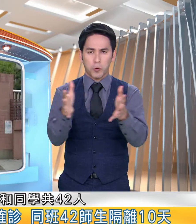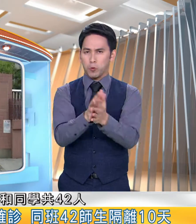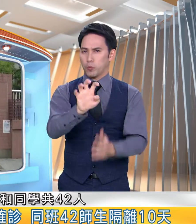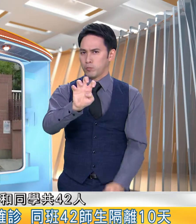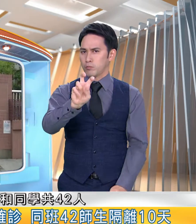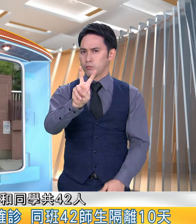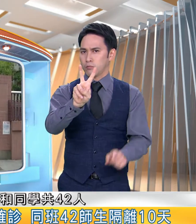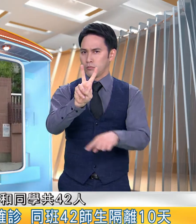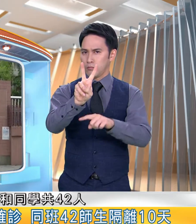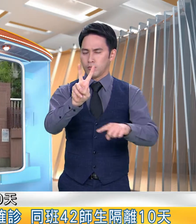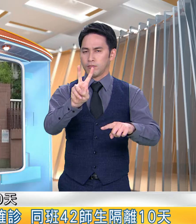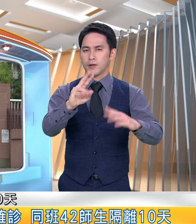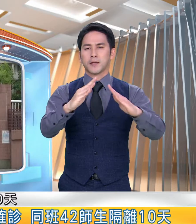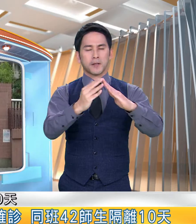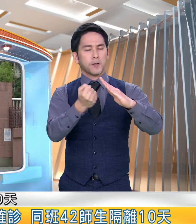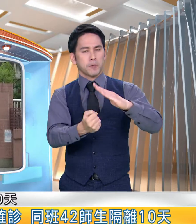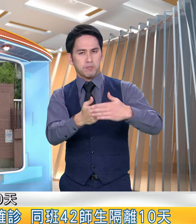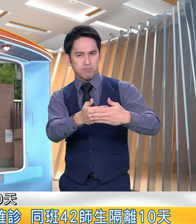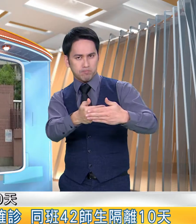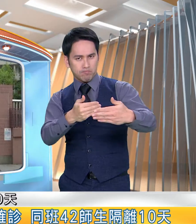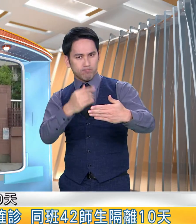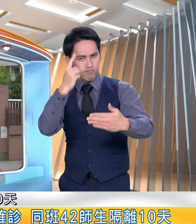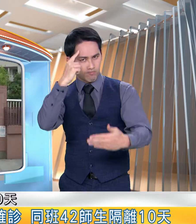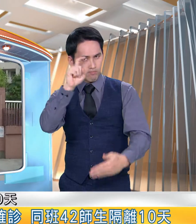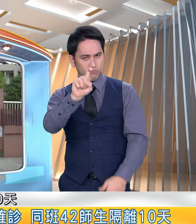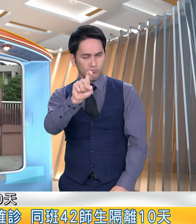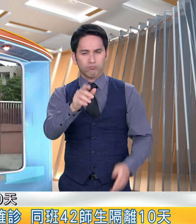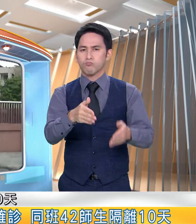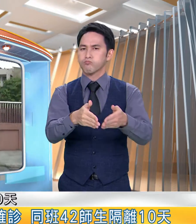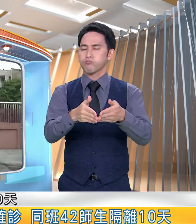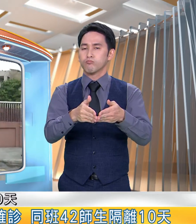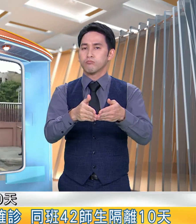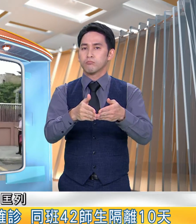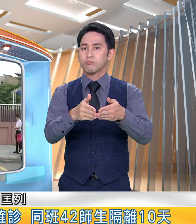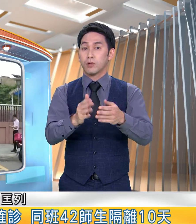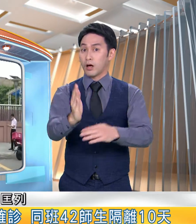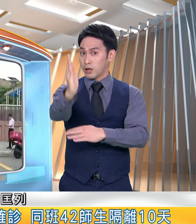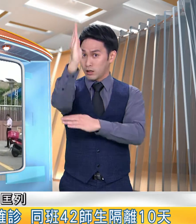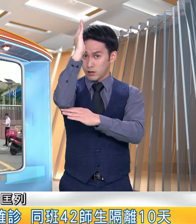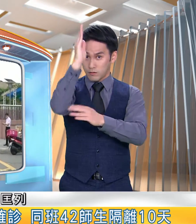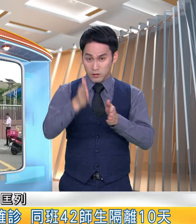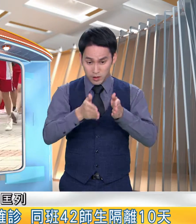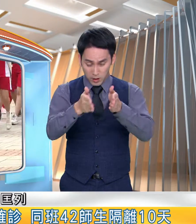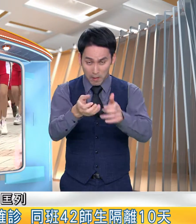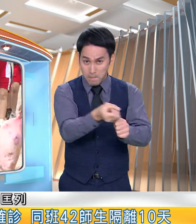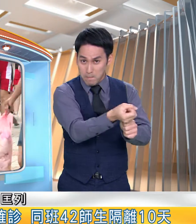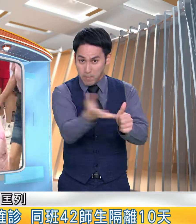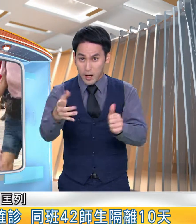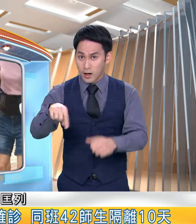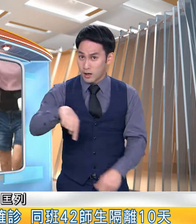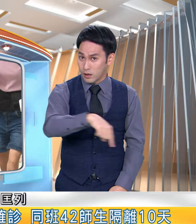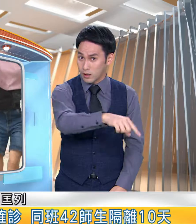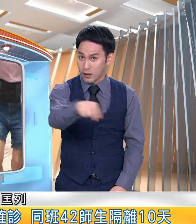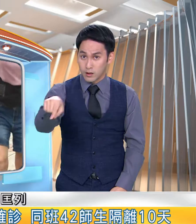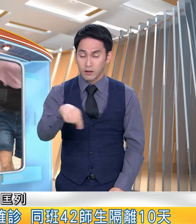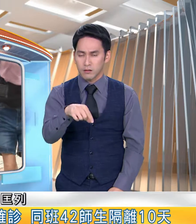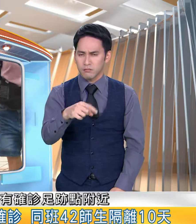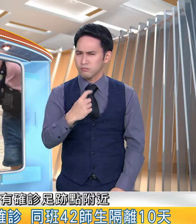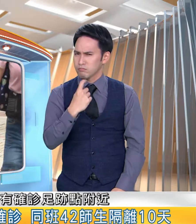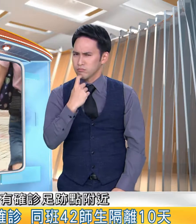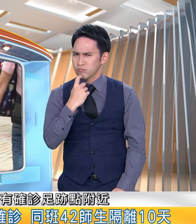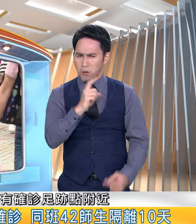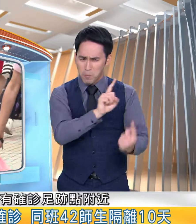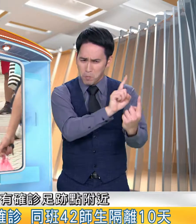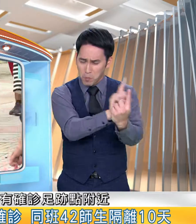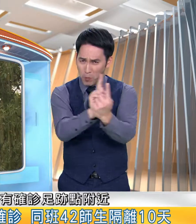共42人需要居家隔离10天。同时，市府也扩大框列，并